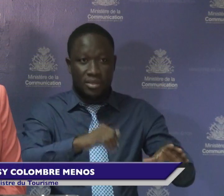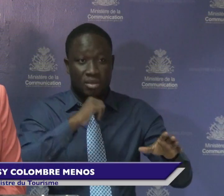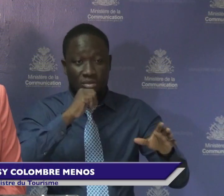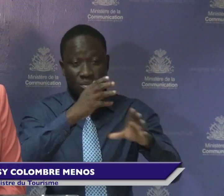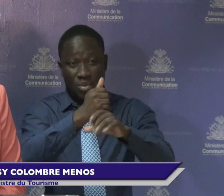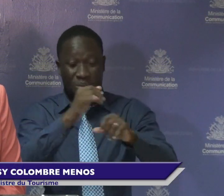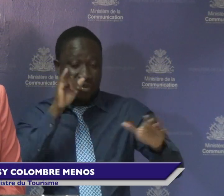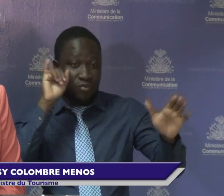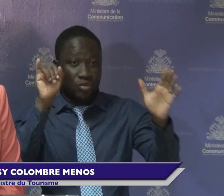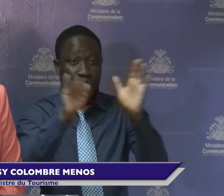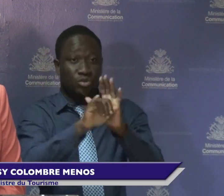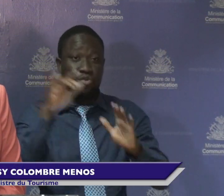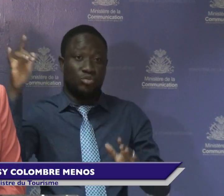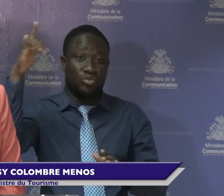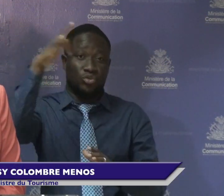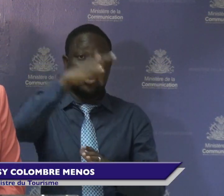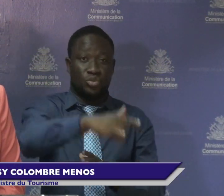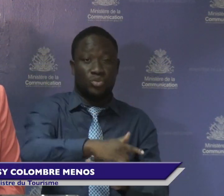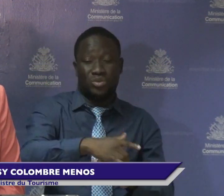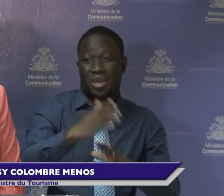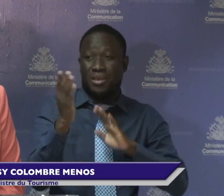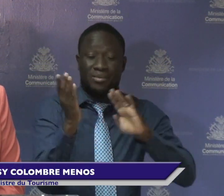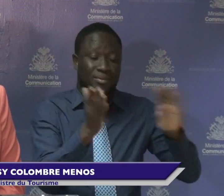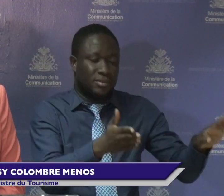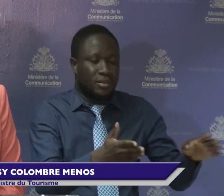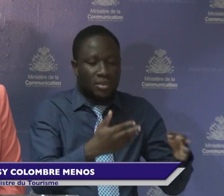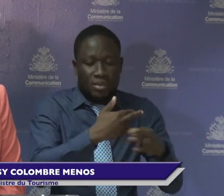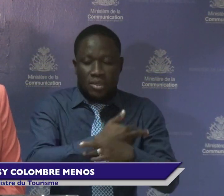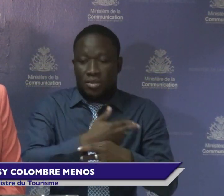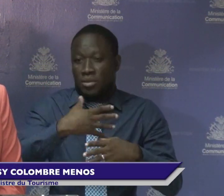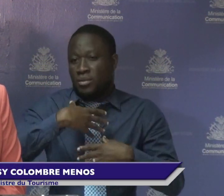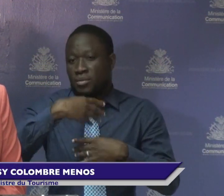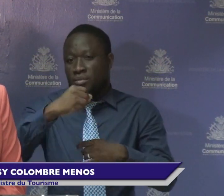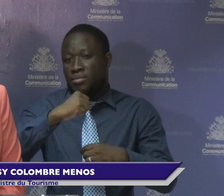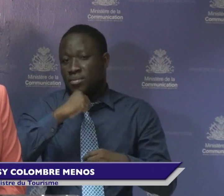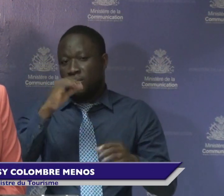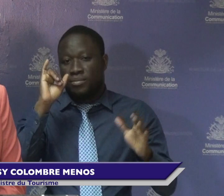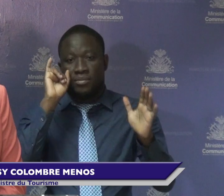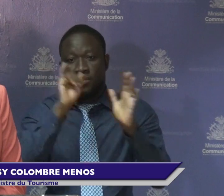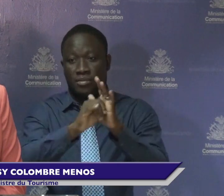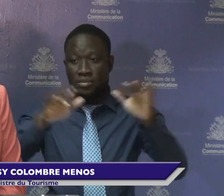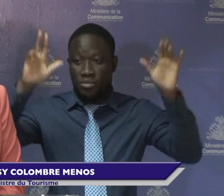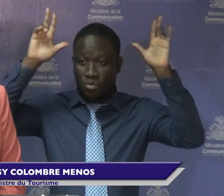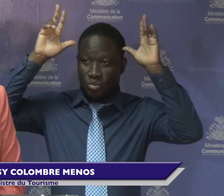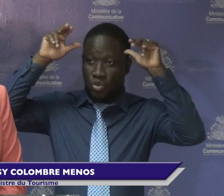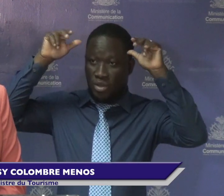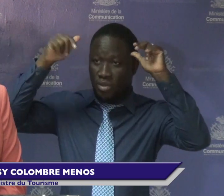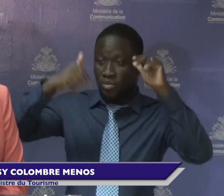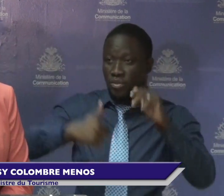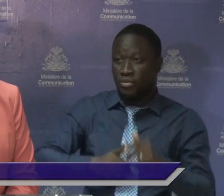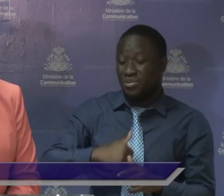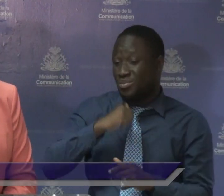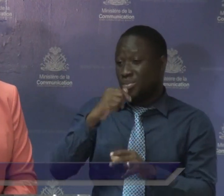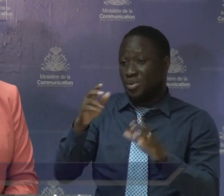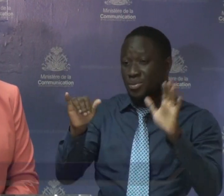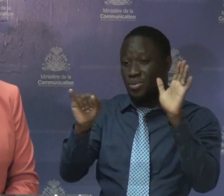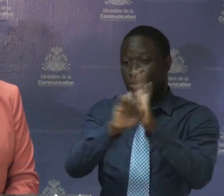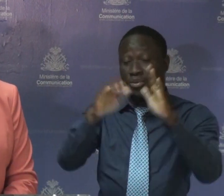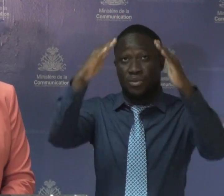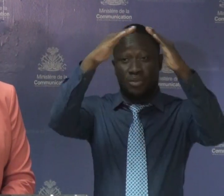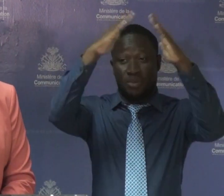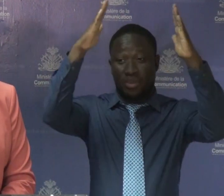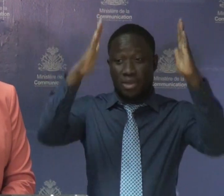portrait me touriste. Quittez-moi tranquille blanc. Pas prendre portrait bourrique moi touriste. Pas prendre portrait caille